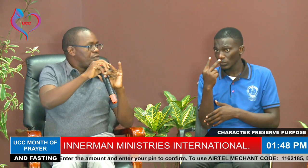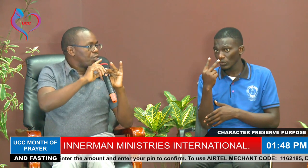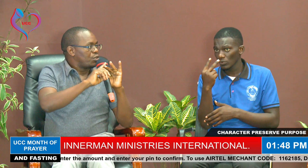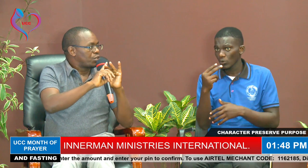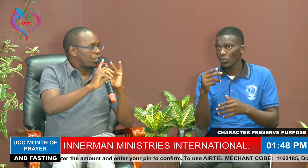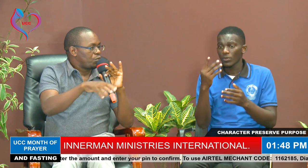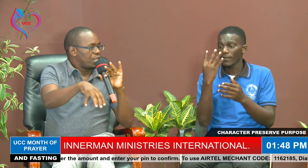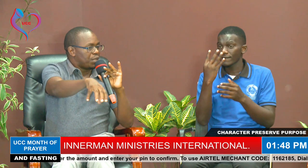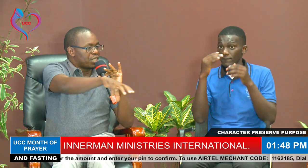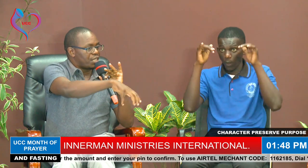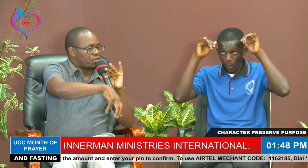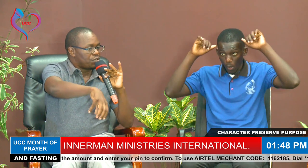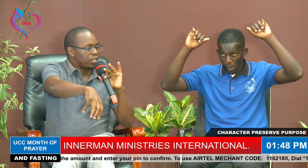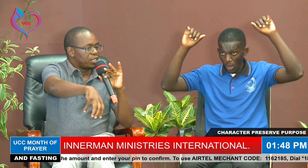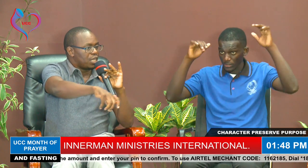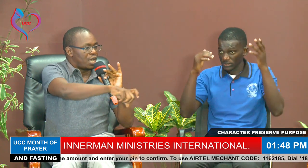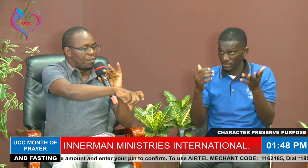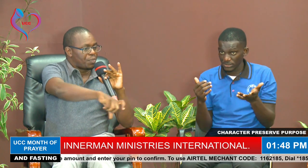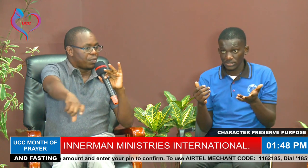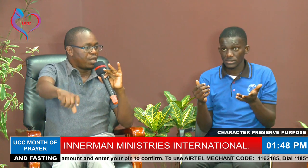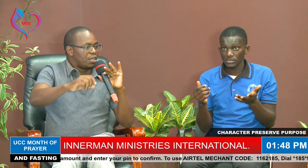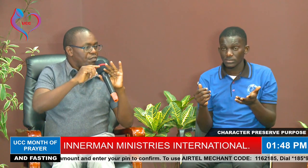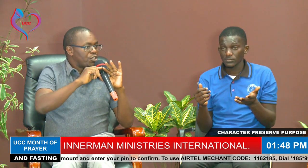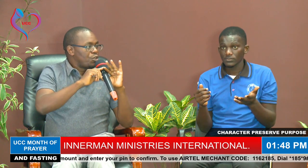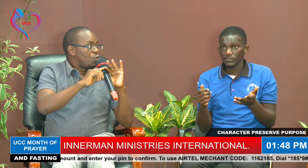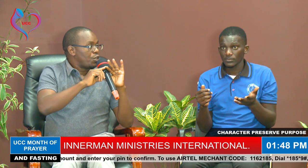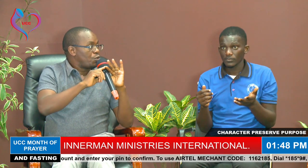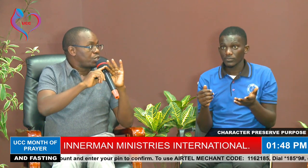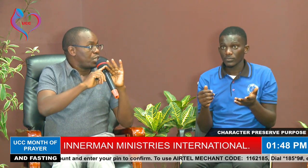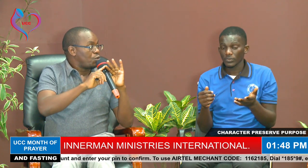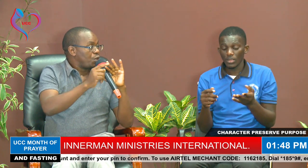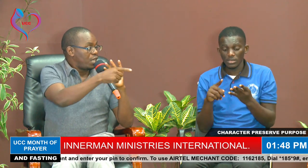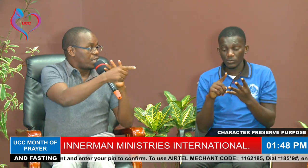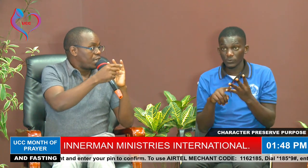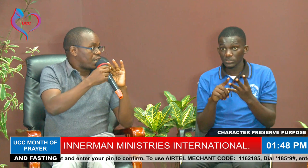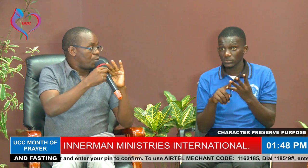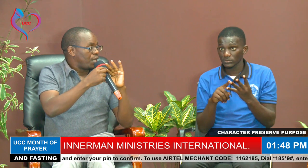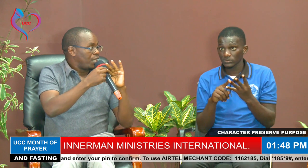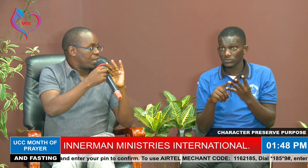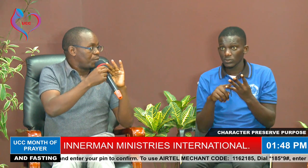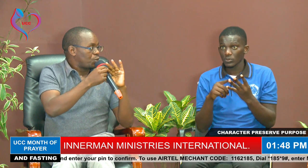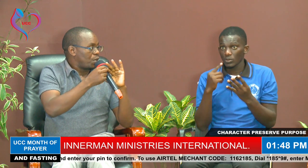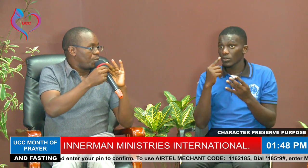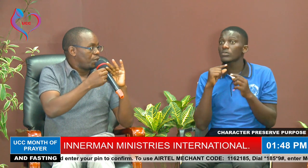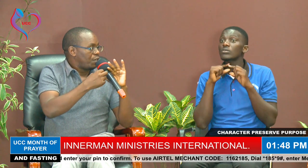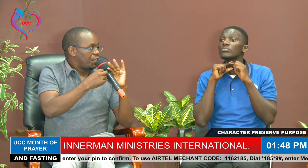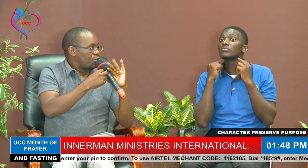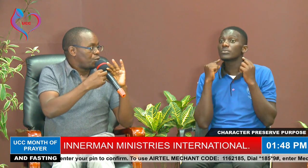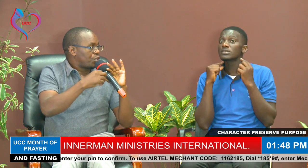Vision ya yokusatu, ya measuring rod, bapima. Vision ya yokuna, ya yakabona, bamusongamu. Vision ya